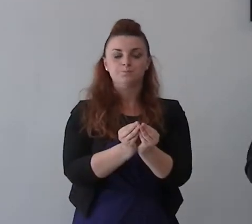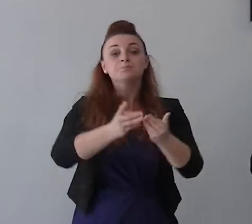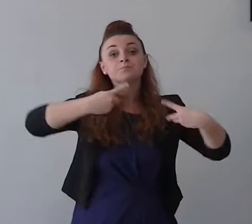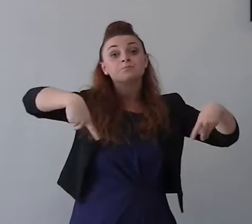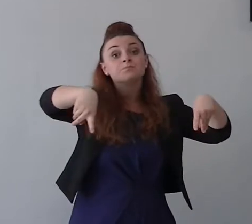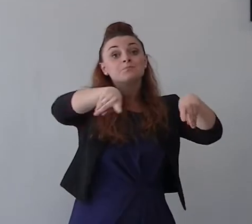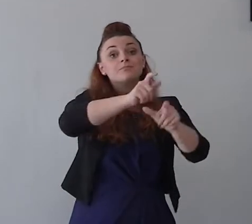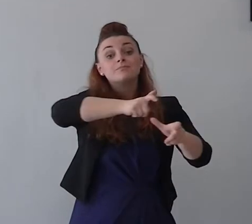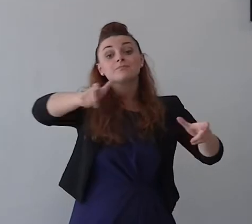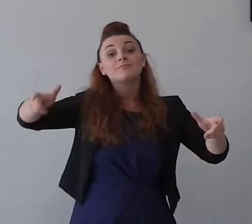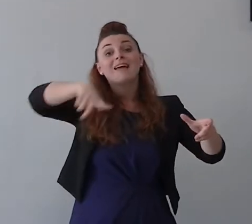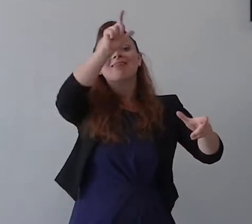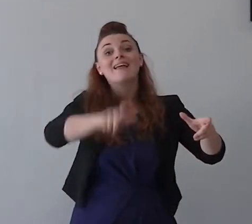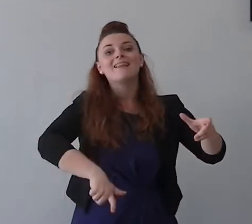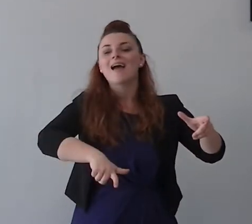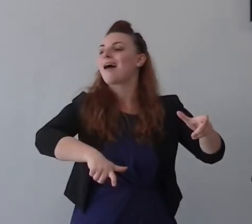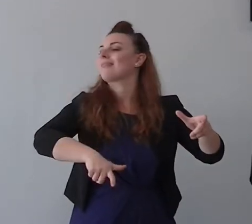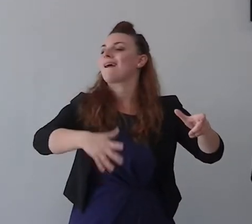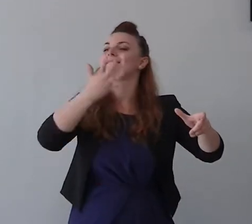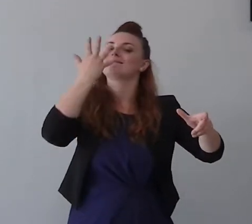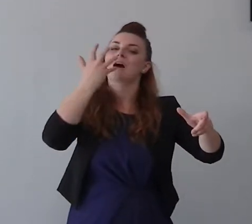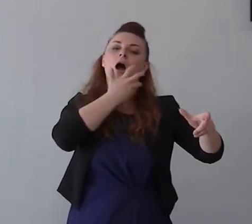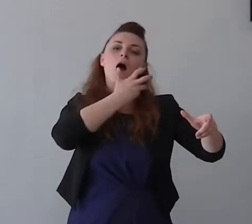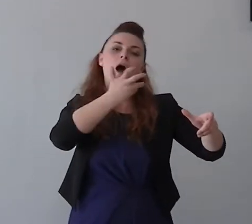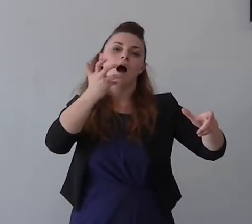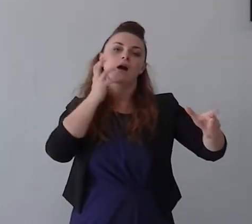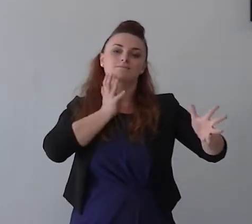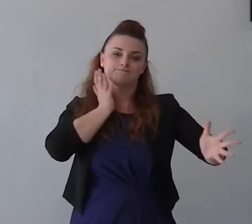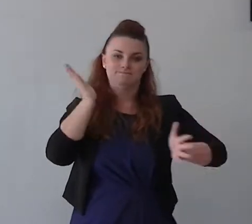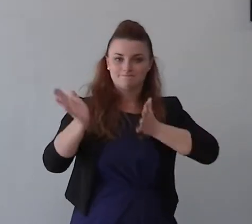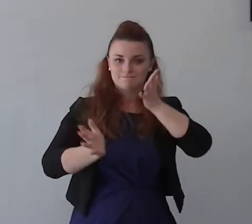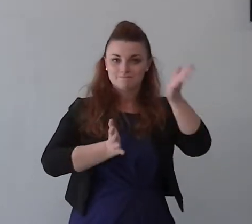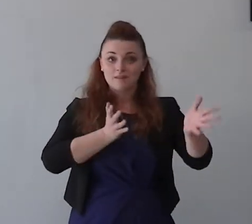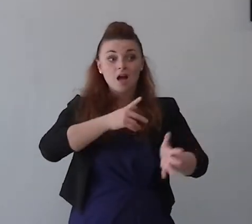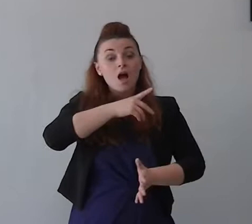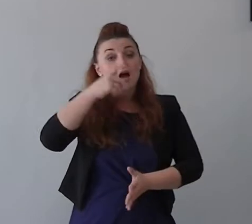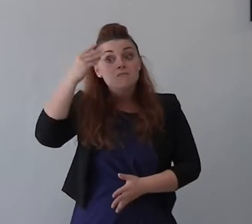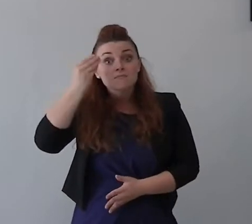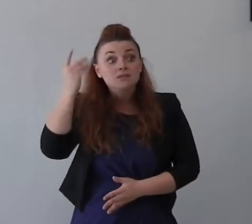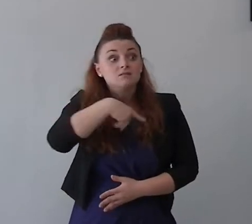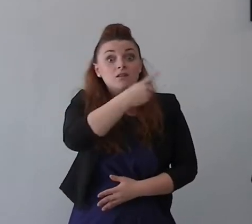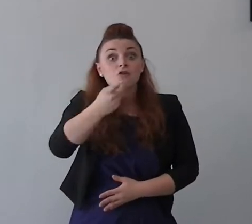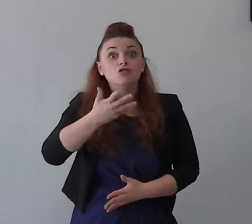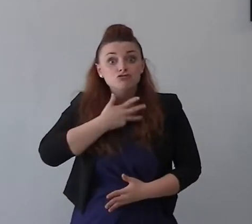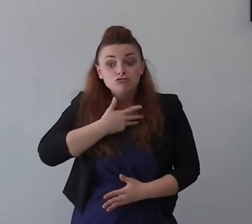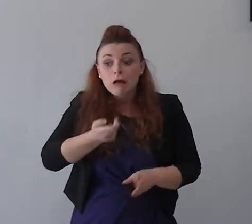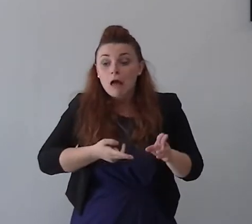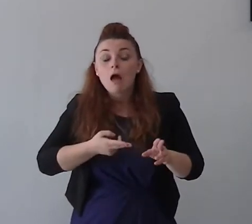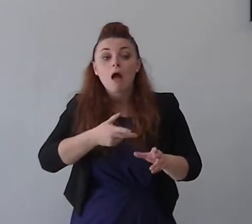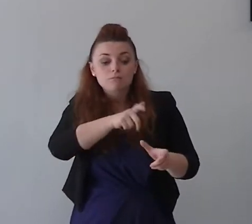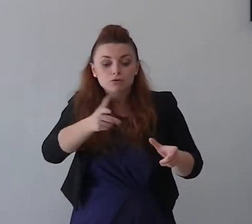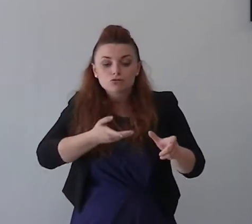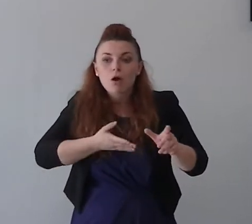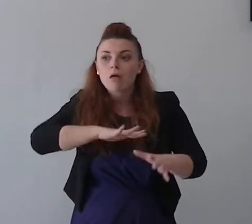italiani siamo maestri dei segni, vero? Pensate che ci sia qualcuno migliore degli italiani? Sì, c'è uno migliore